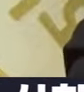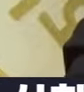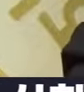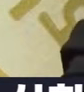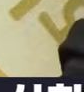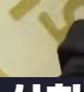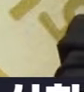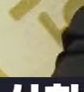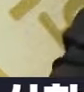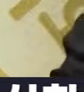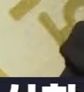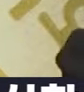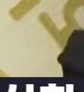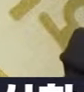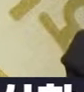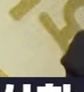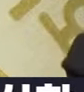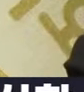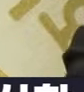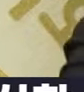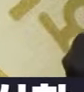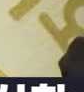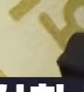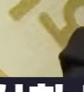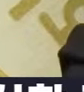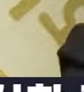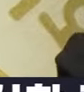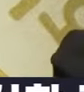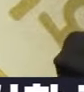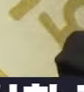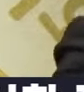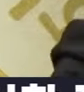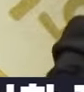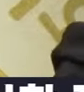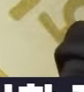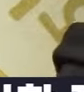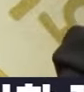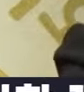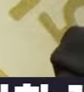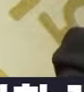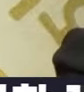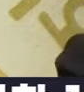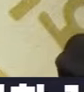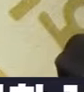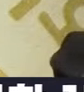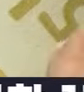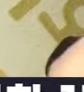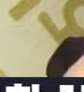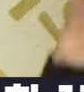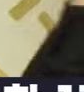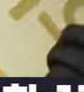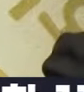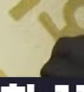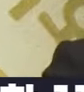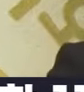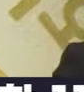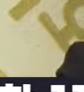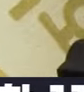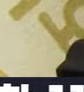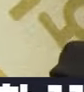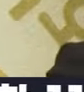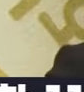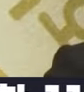지난 2023년 8월 말에 문화체육 관광부 책임운영 기관인 한국정책 방송원